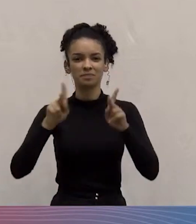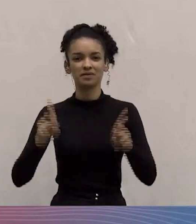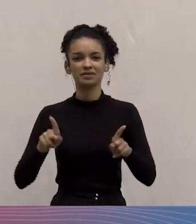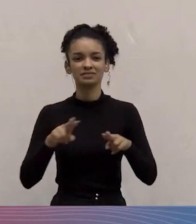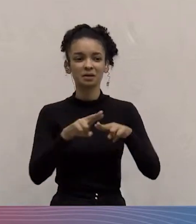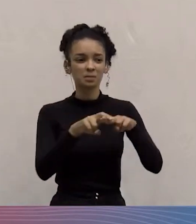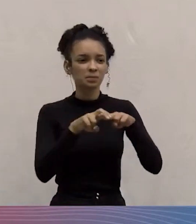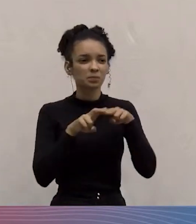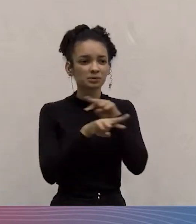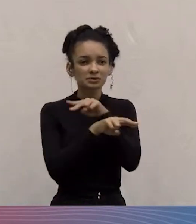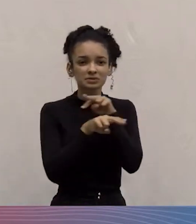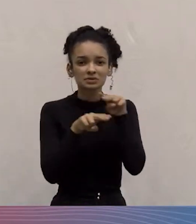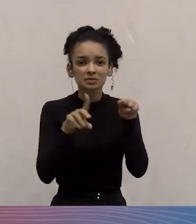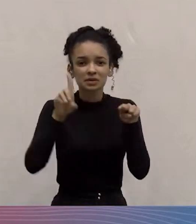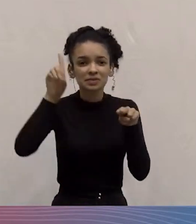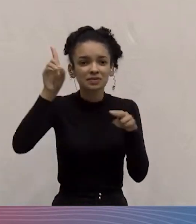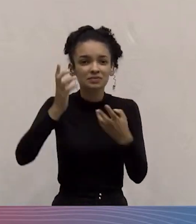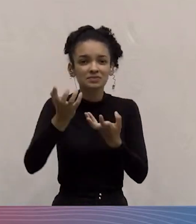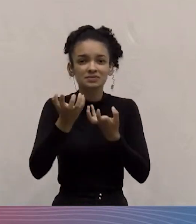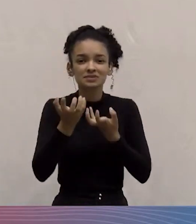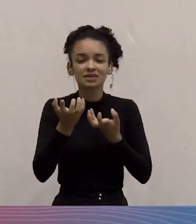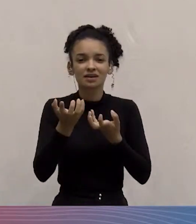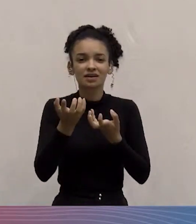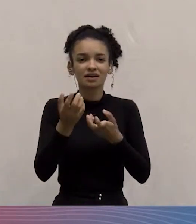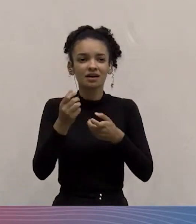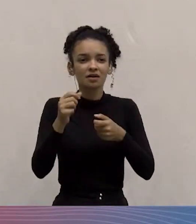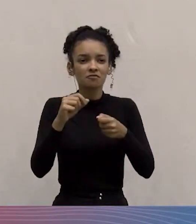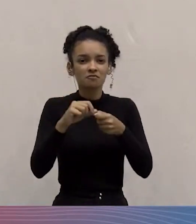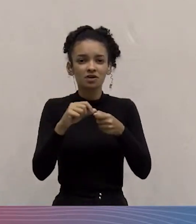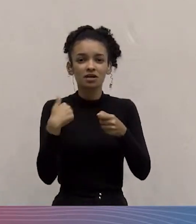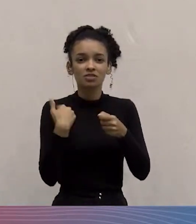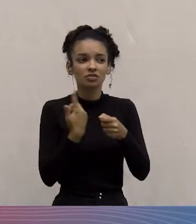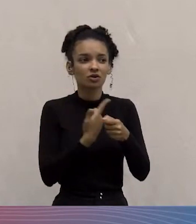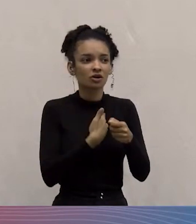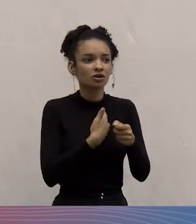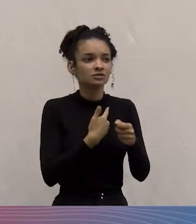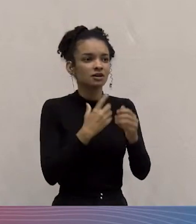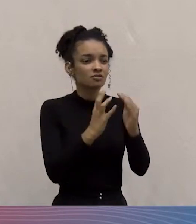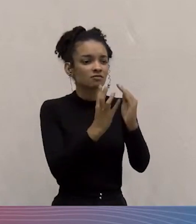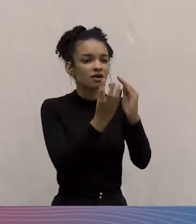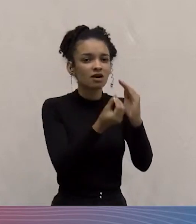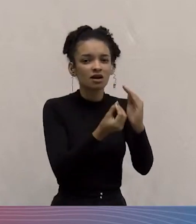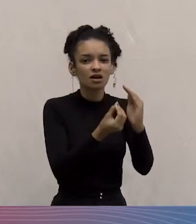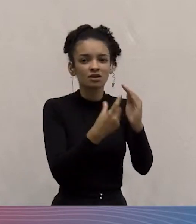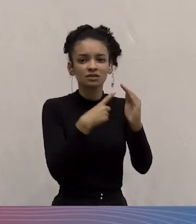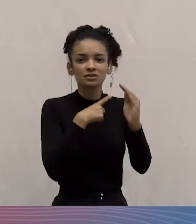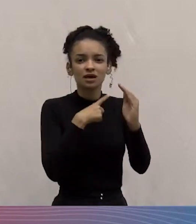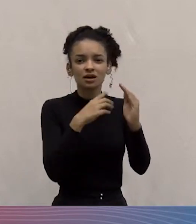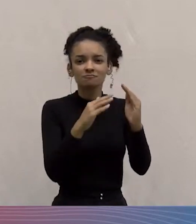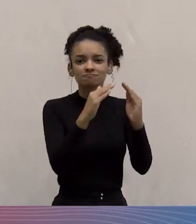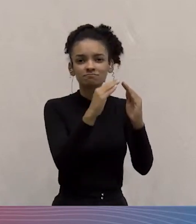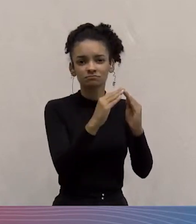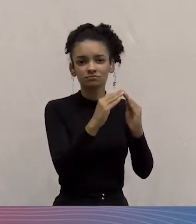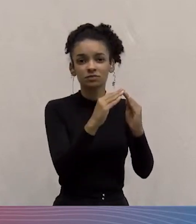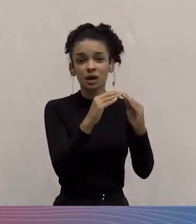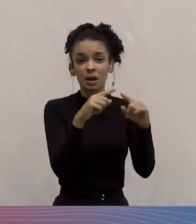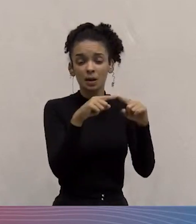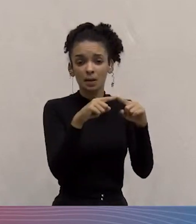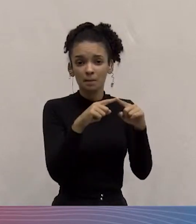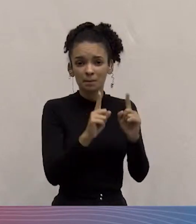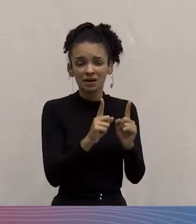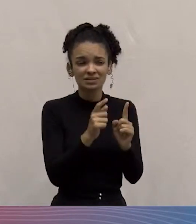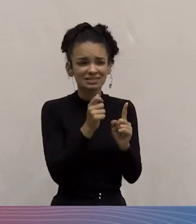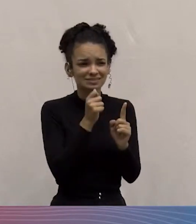isso, irmãos, Deus quer tornar o novo homem habitável, a igreja habitável. Mas, irmão, nós ainda temos